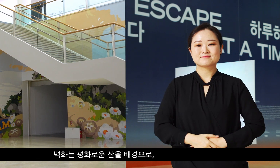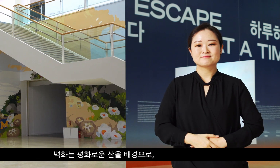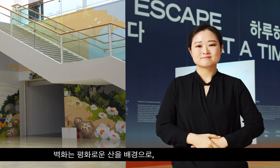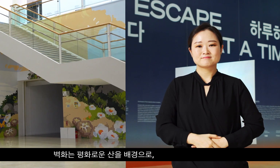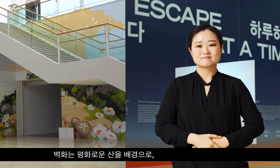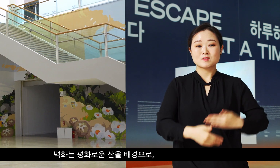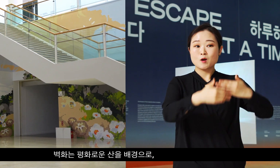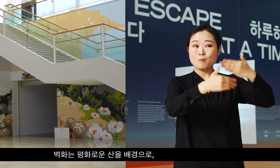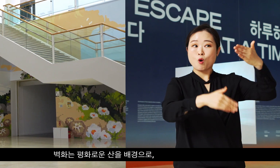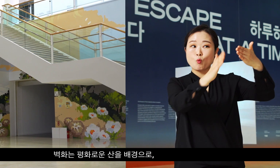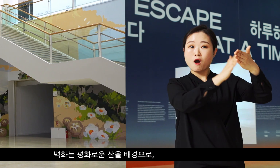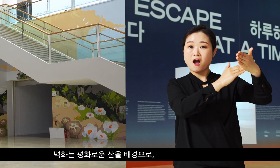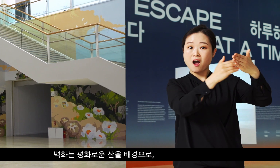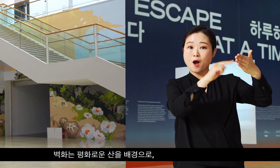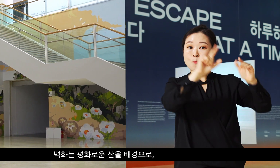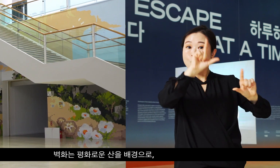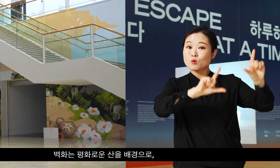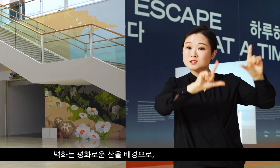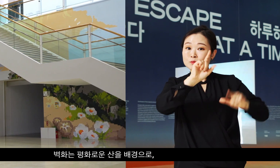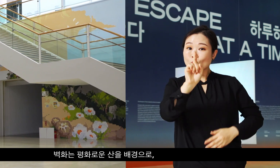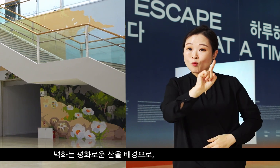벽화는 평화로운 산의 배경으로